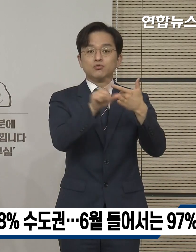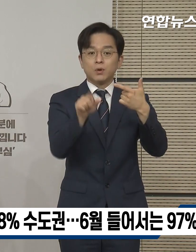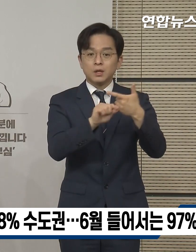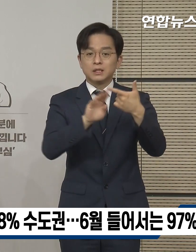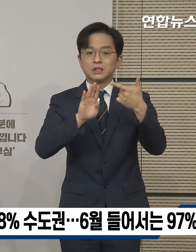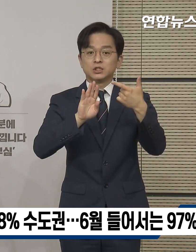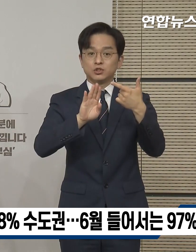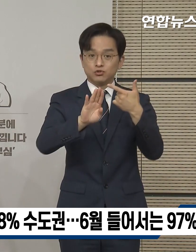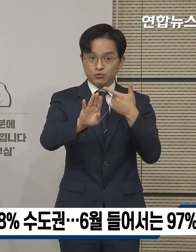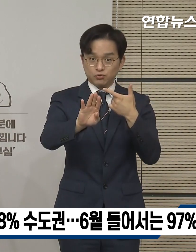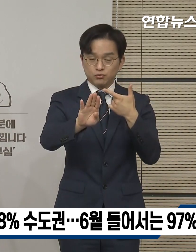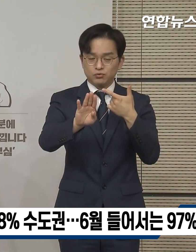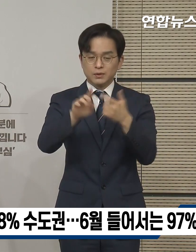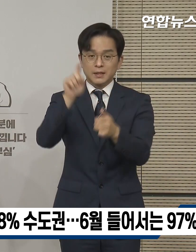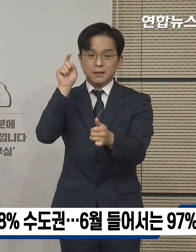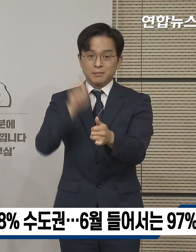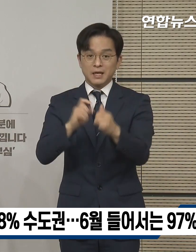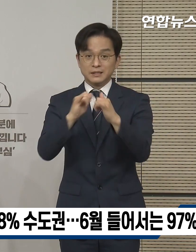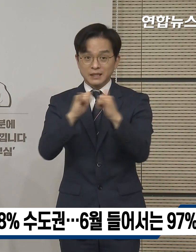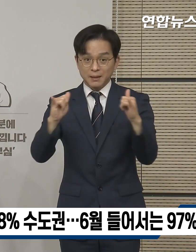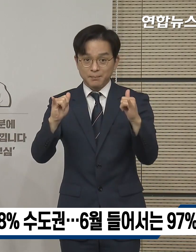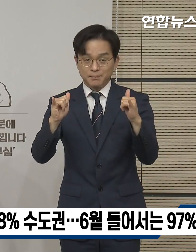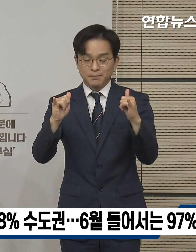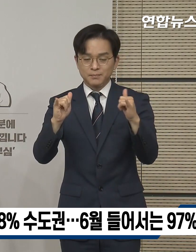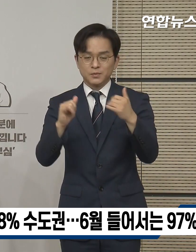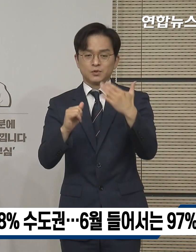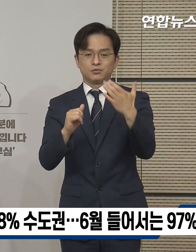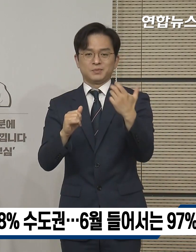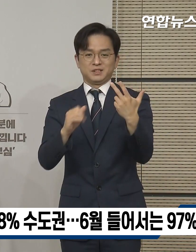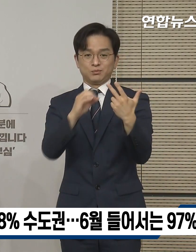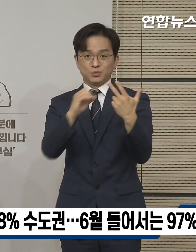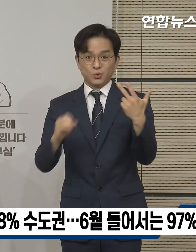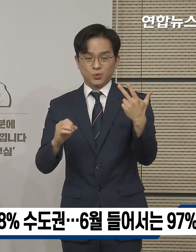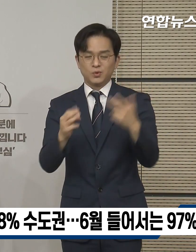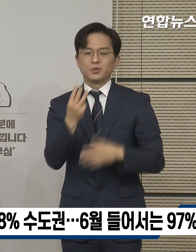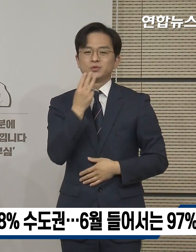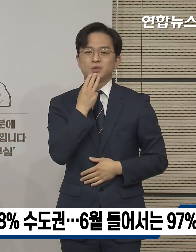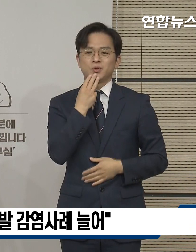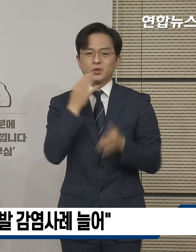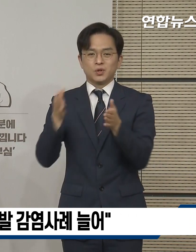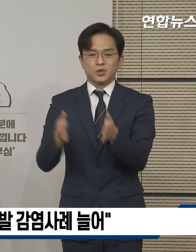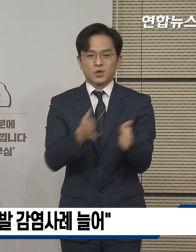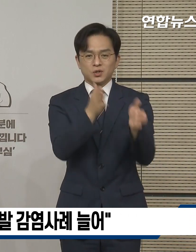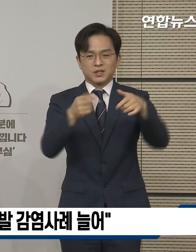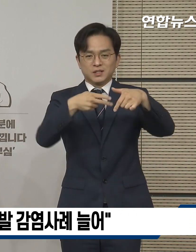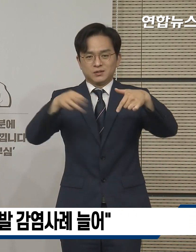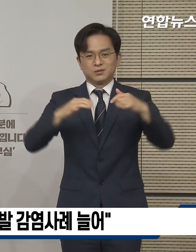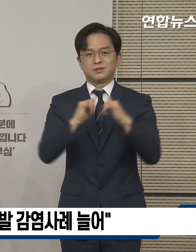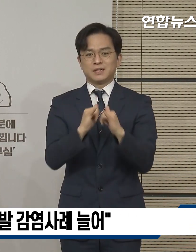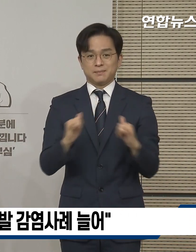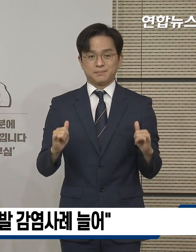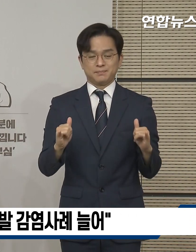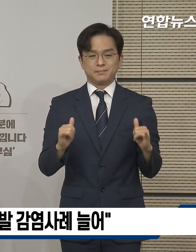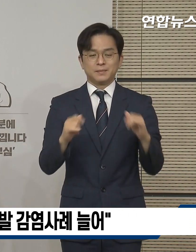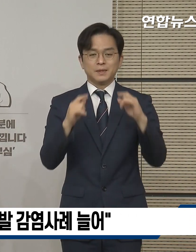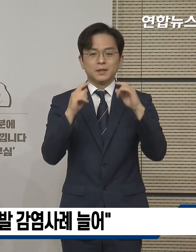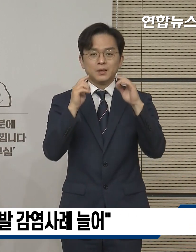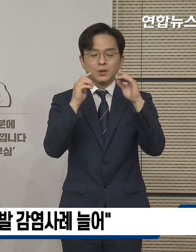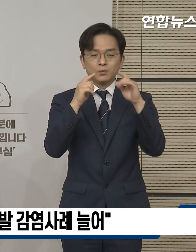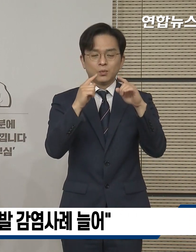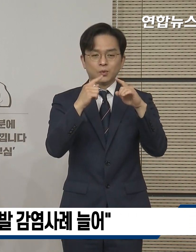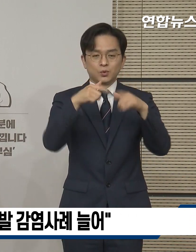신규 환자의 약 97%가 수도권에서 발생하였습니다. 소규모 종교 모임,